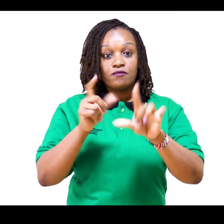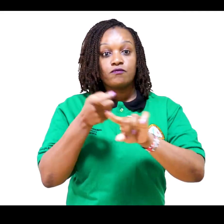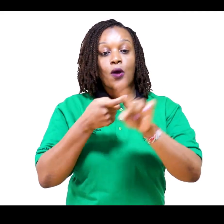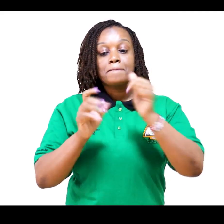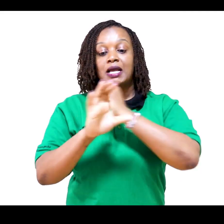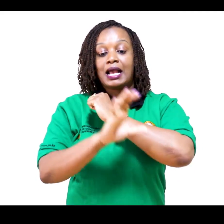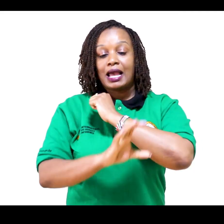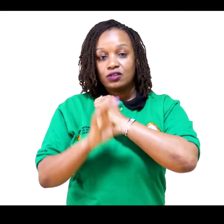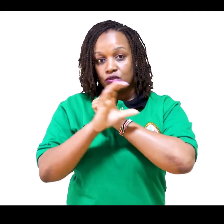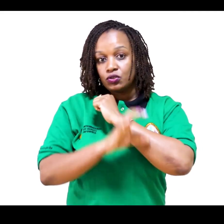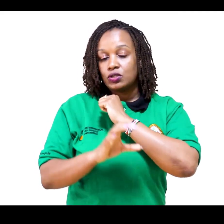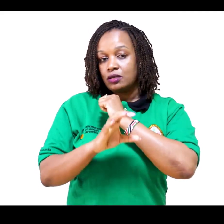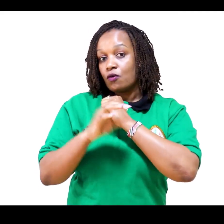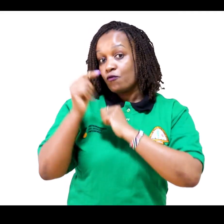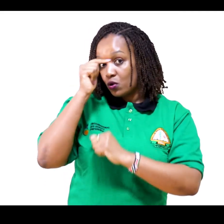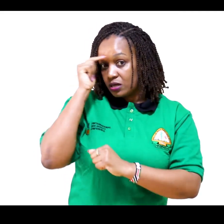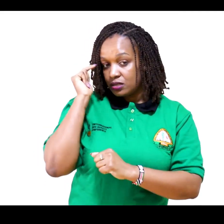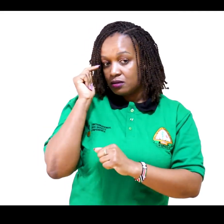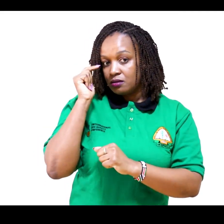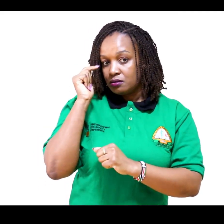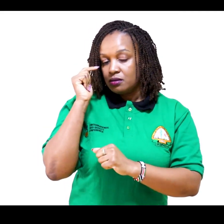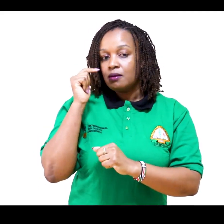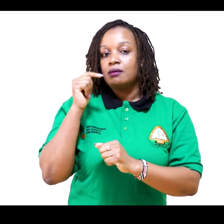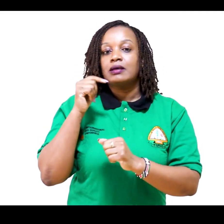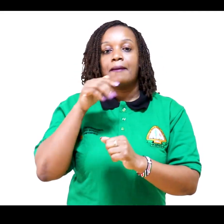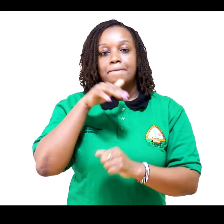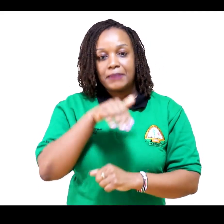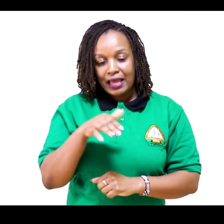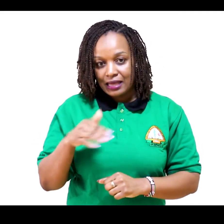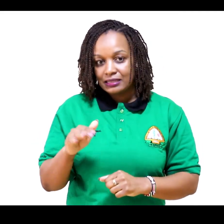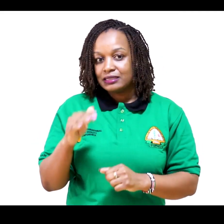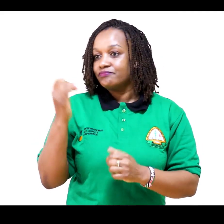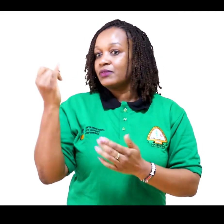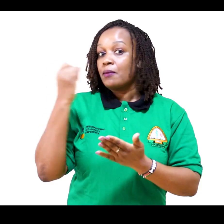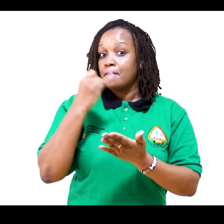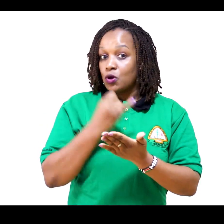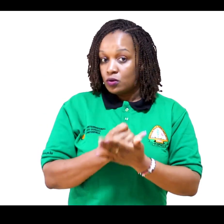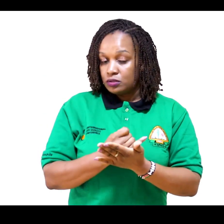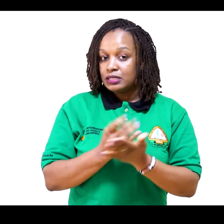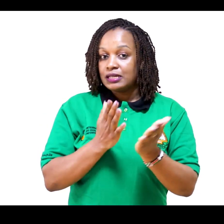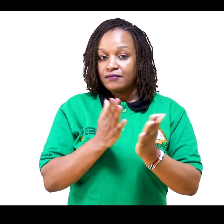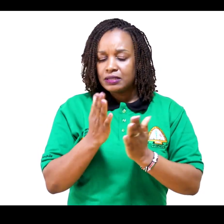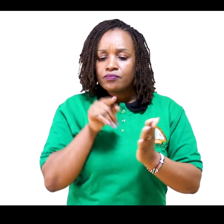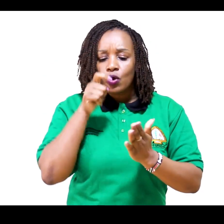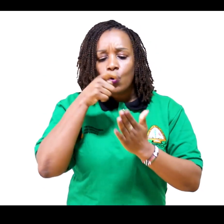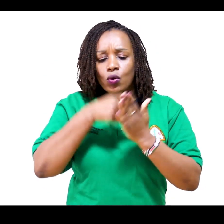asili, kibali cha kuagiza mimea, orodha ya ufungashaji. Gharama ya huduma hii